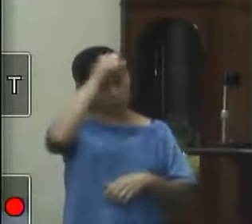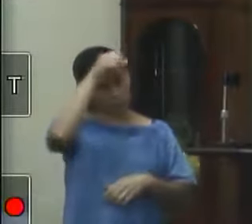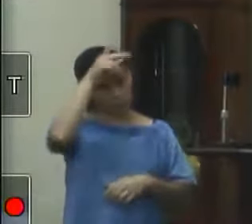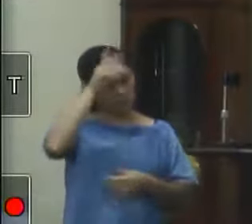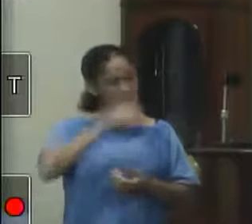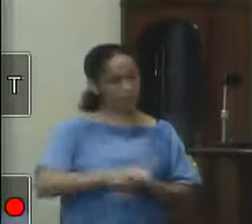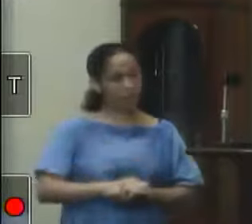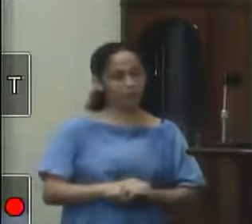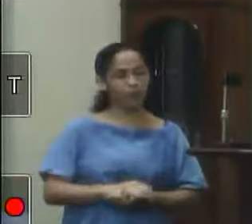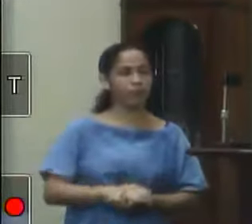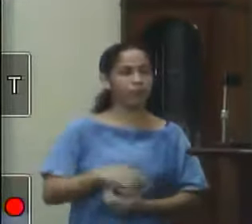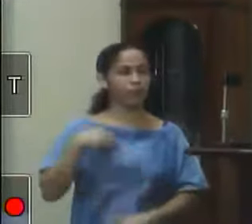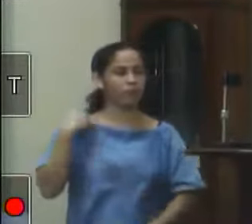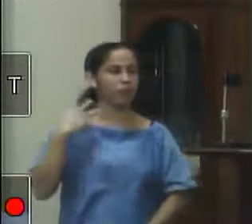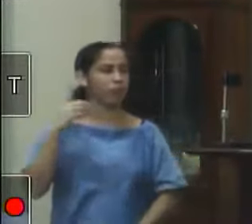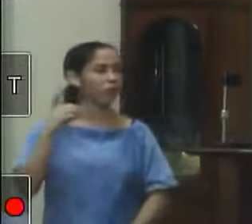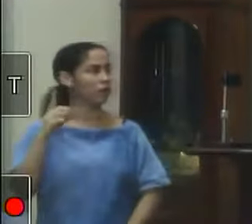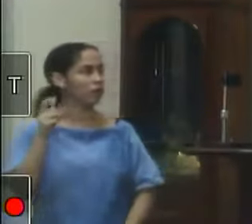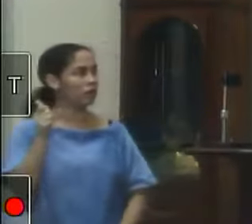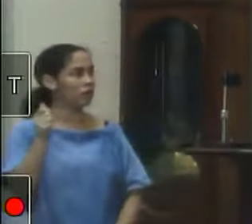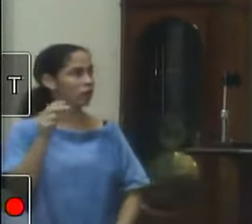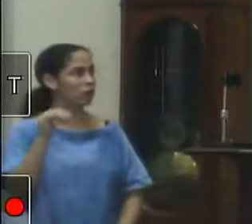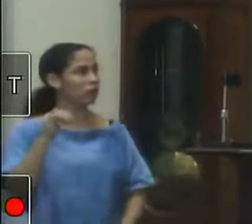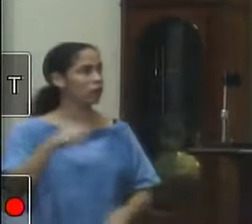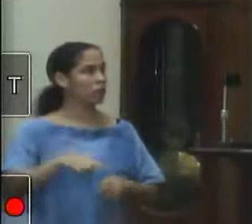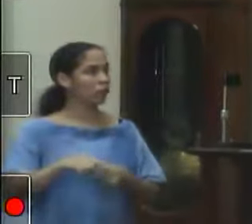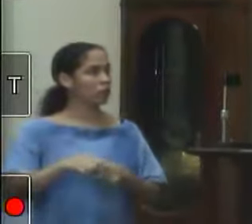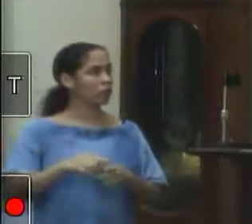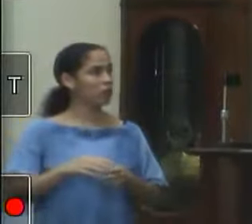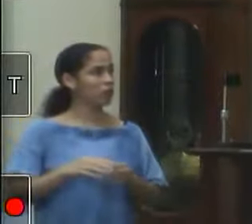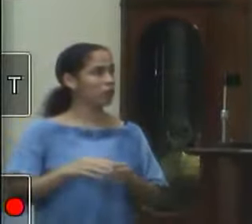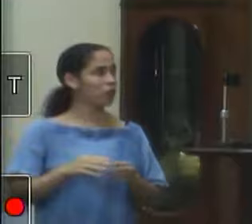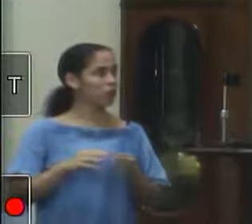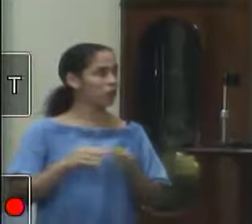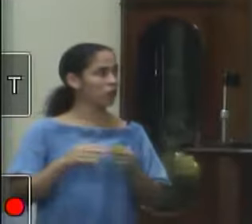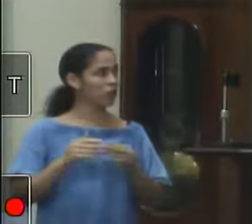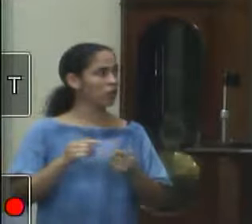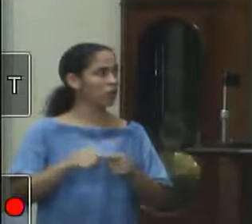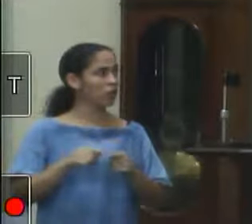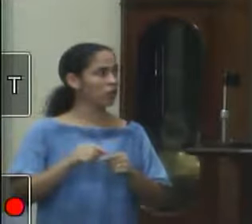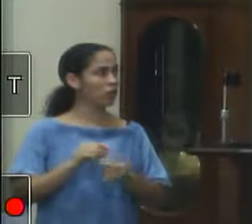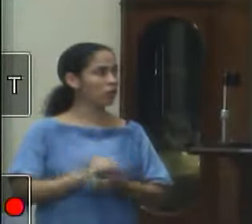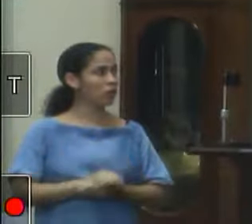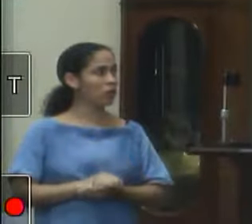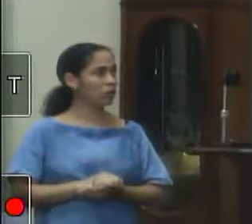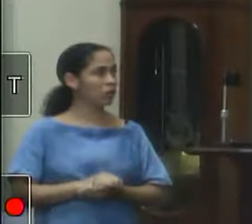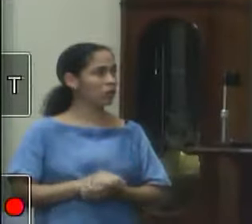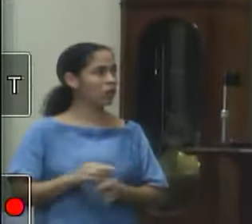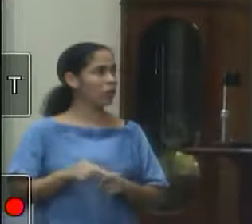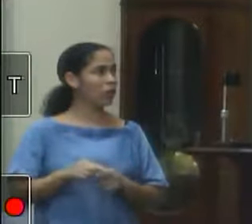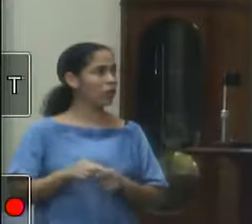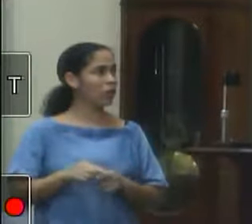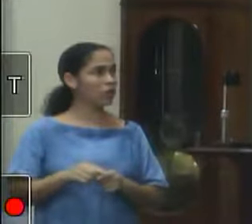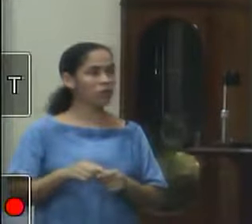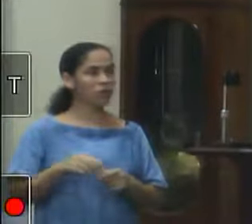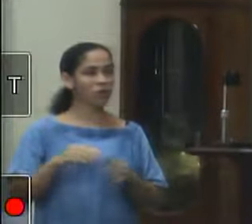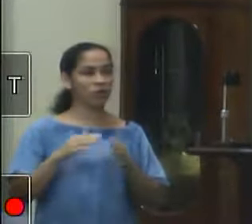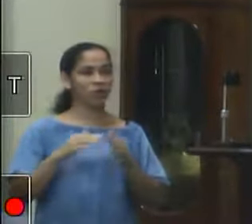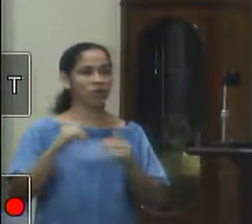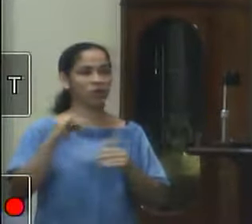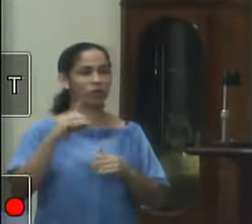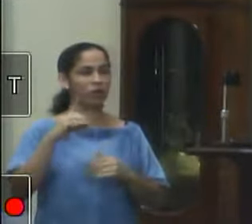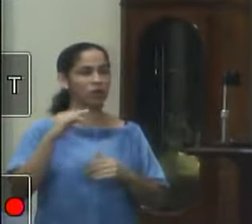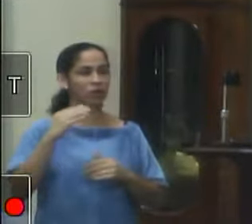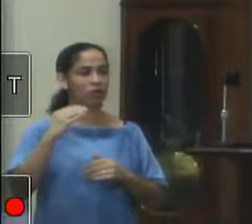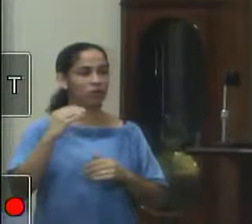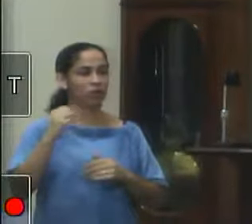e, vereador David, o pedido de Vossa Excelência, o requerimento que Vossa Excelência fez, a indicação, se eu não me engano,